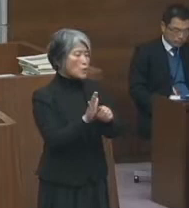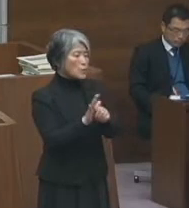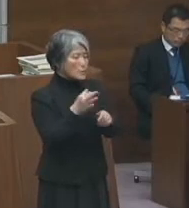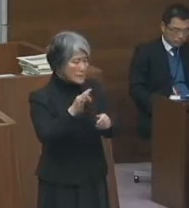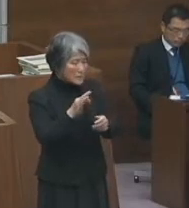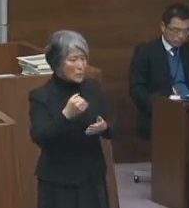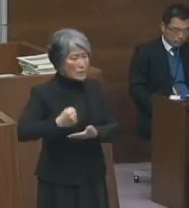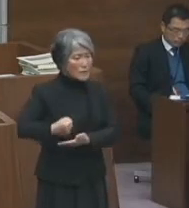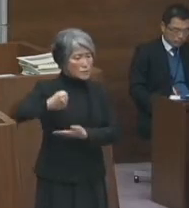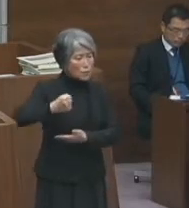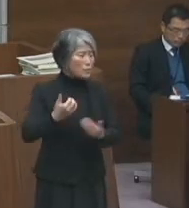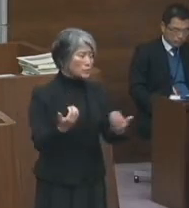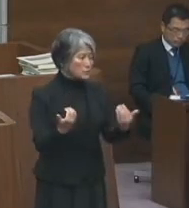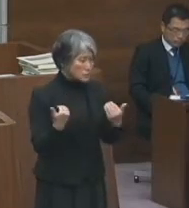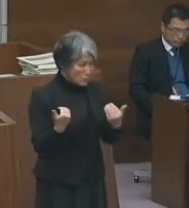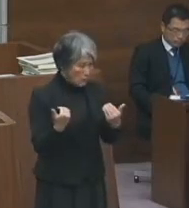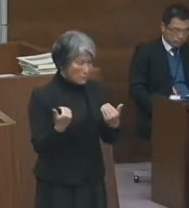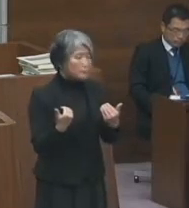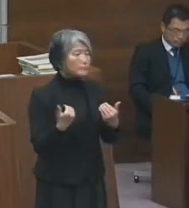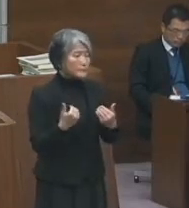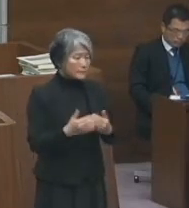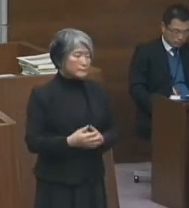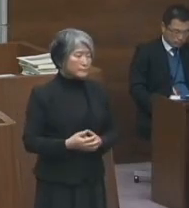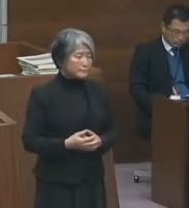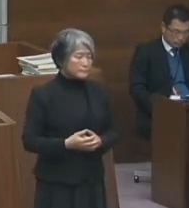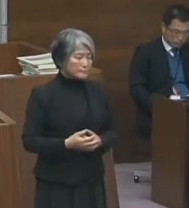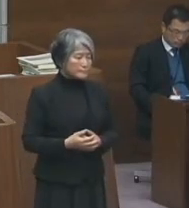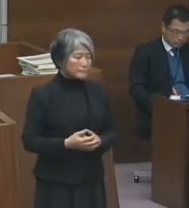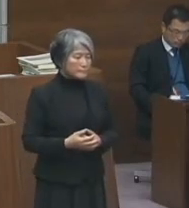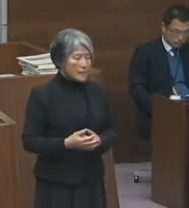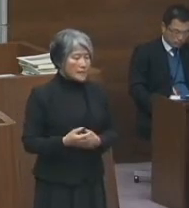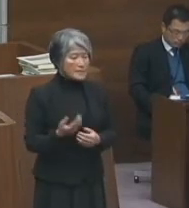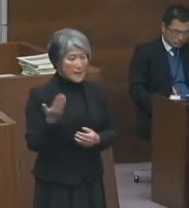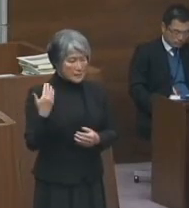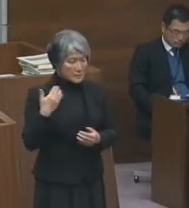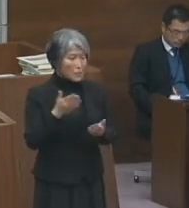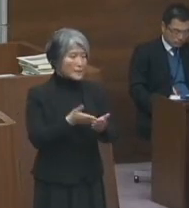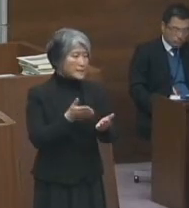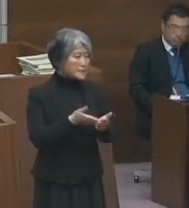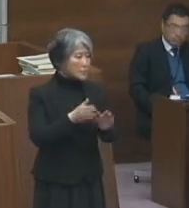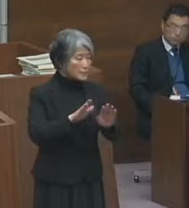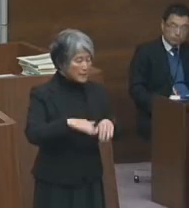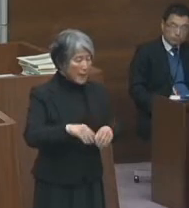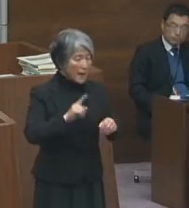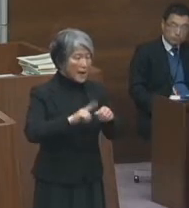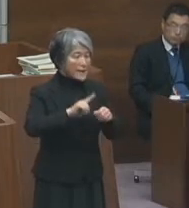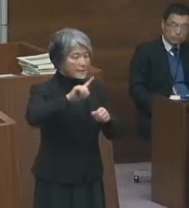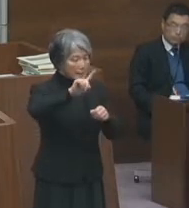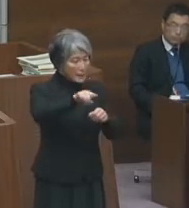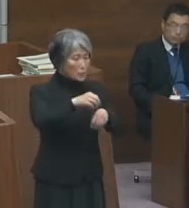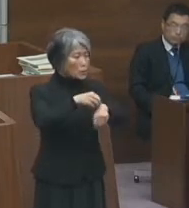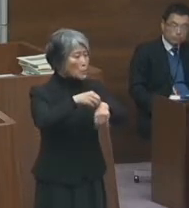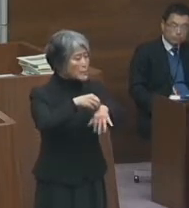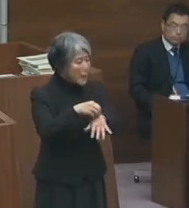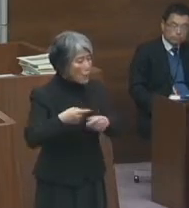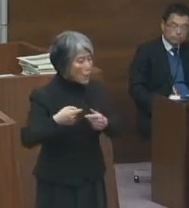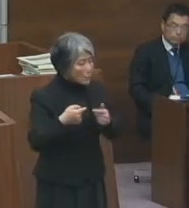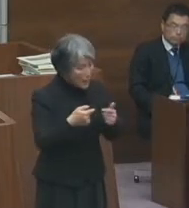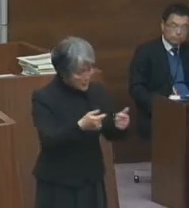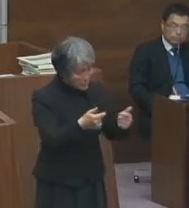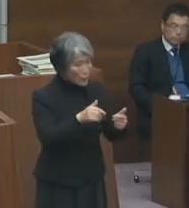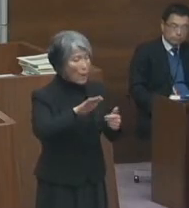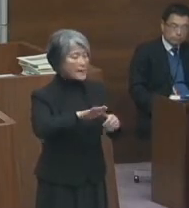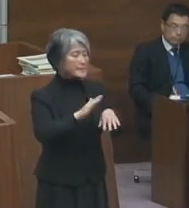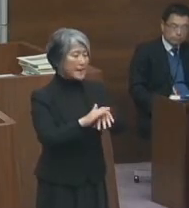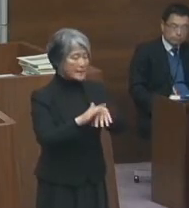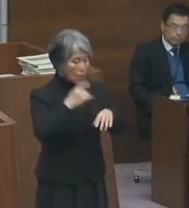討が必要であると考えております。先ほども申し上げましたように、来年度はタコバスのあり方を検討することとしておりますので、